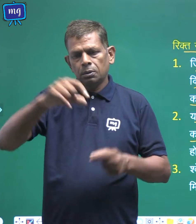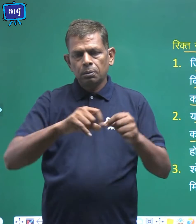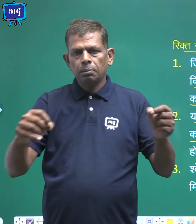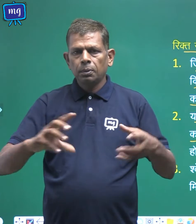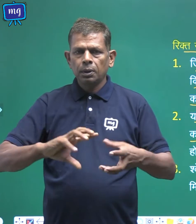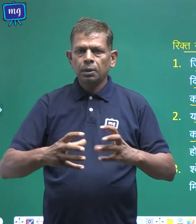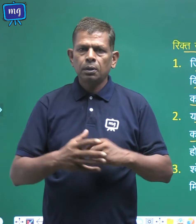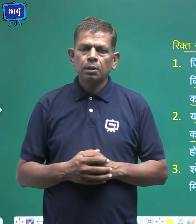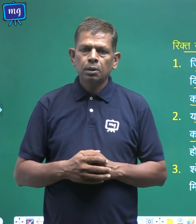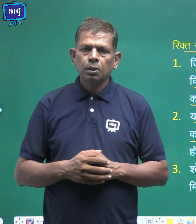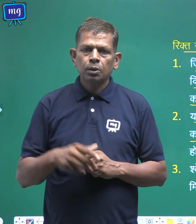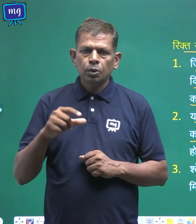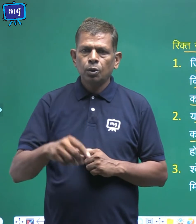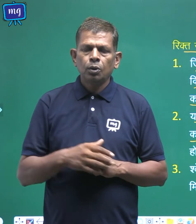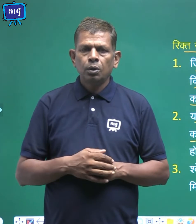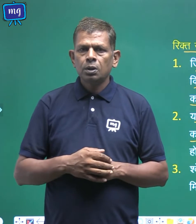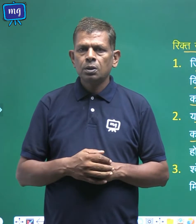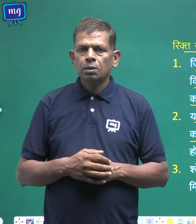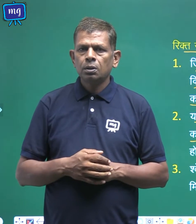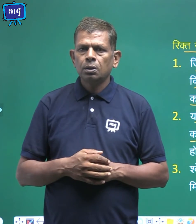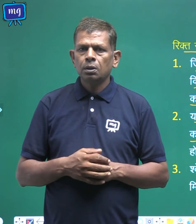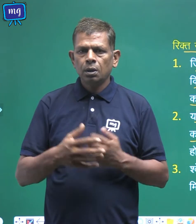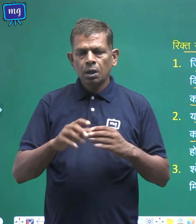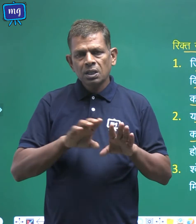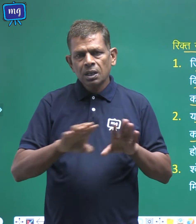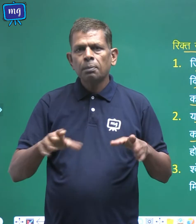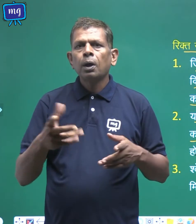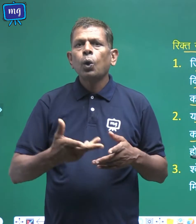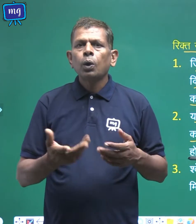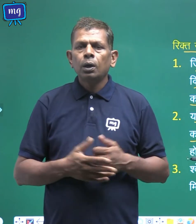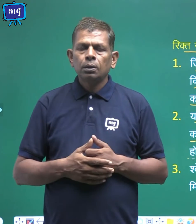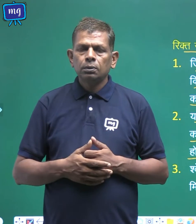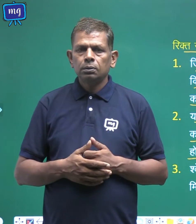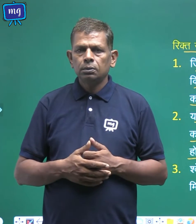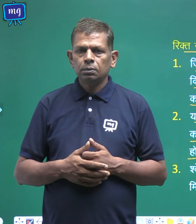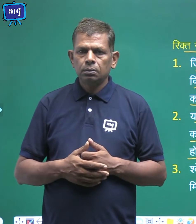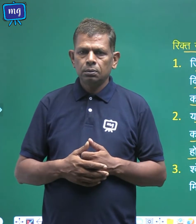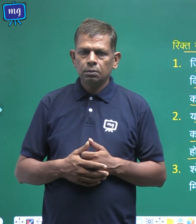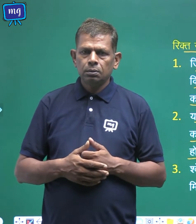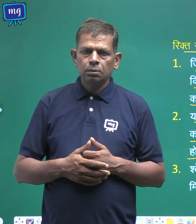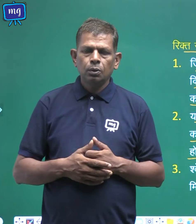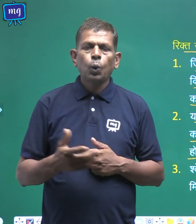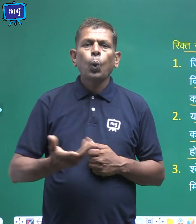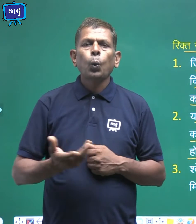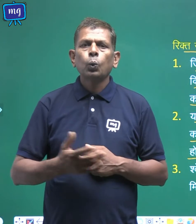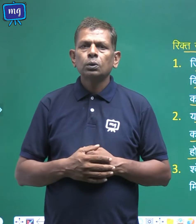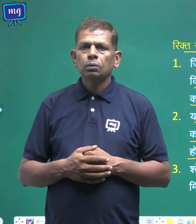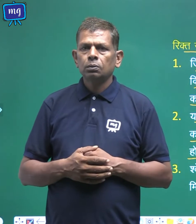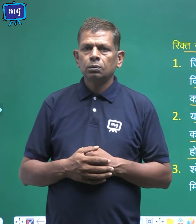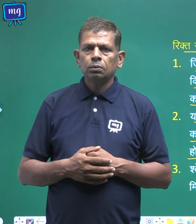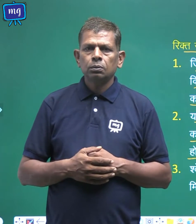बने तो दर्पण डैश होगा। कौन सा दर्पण